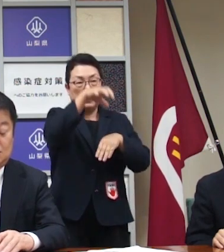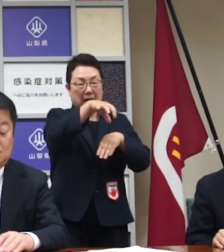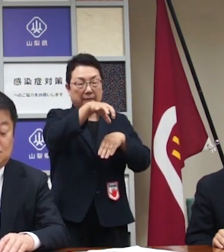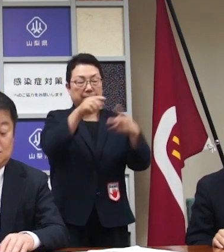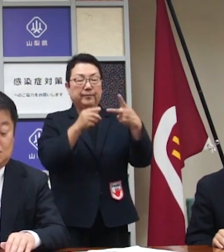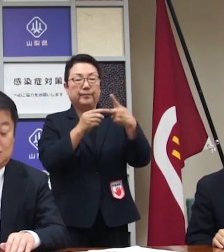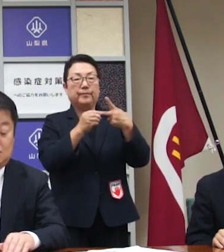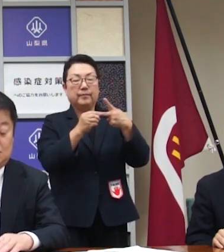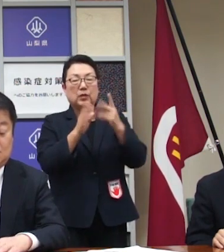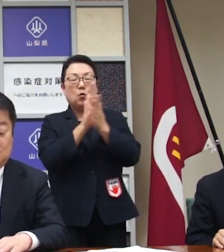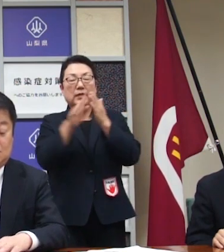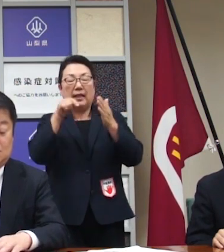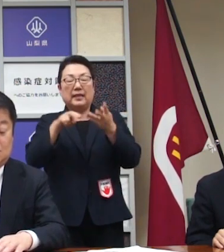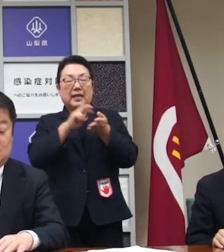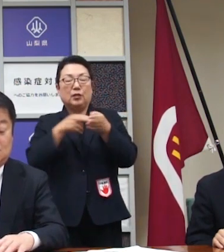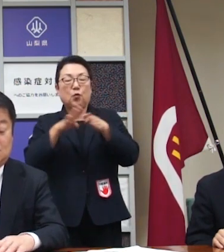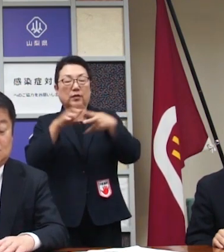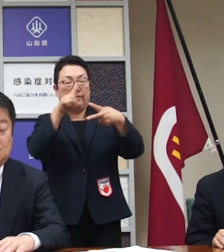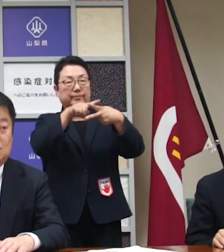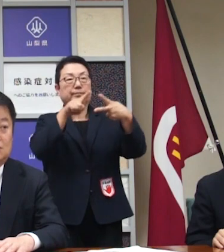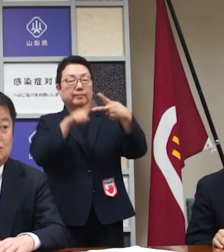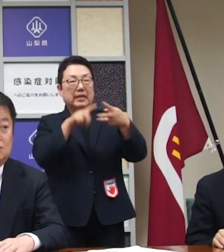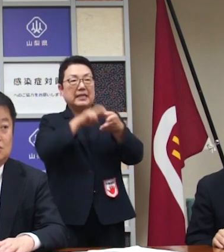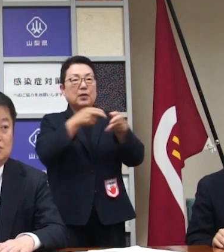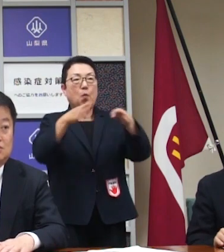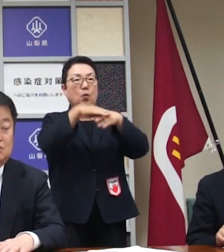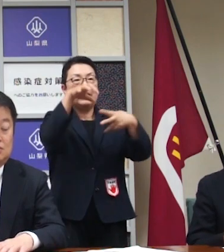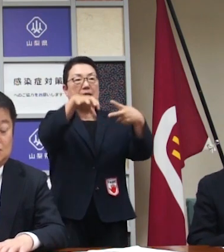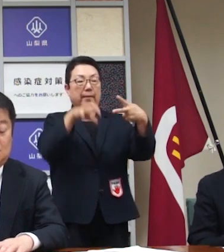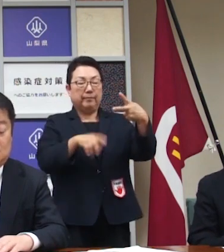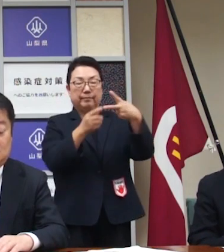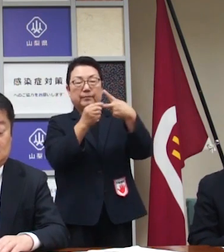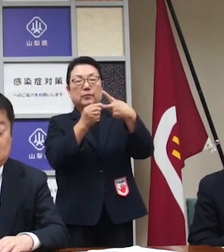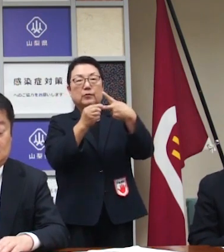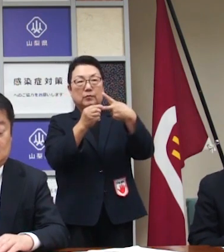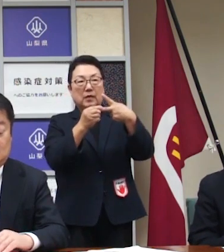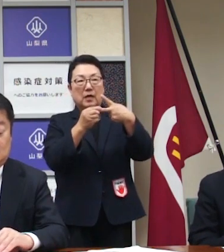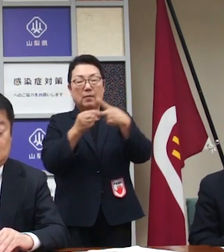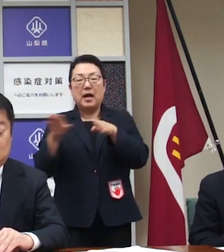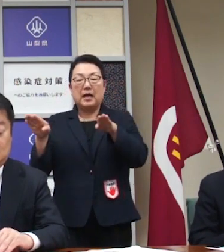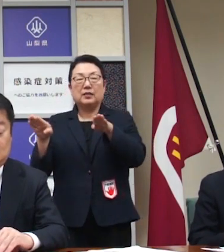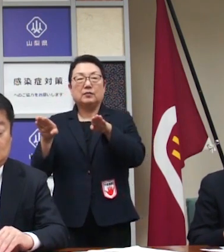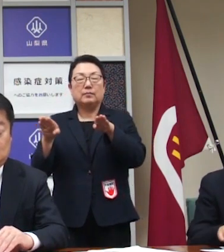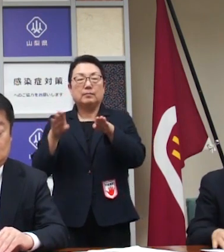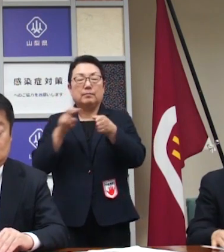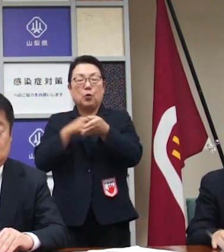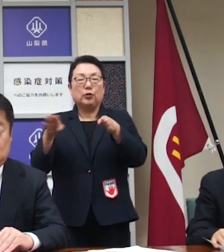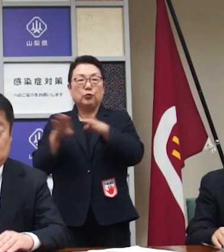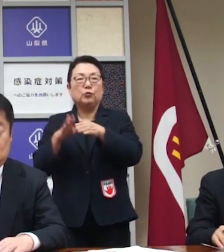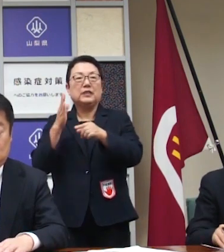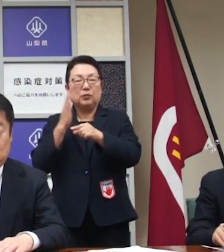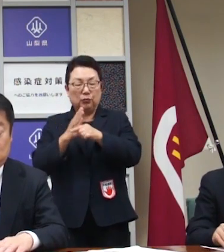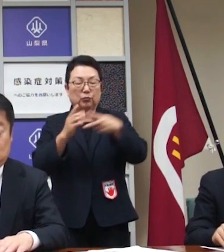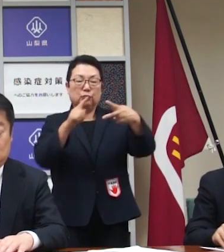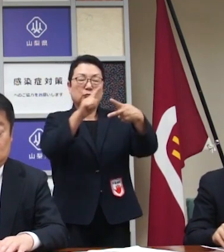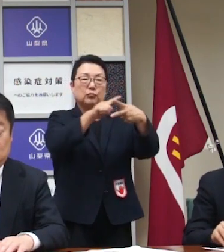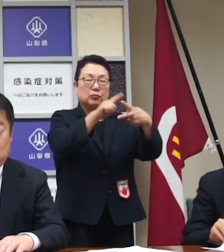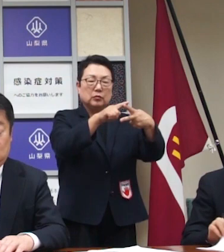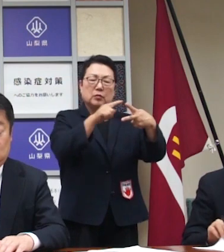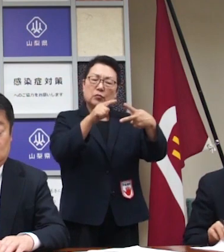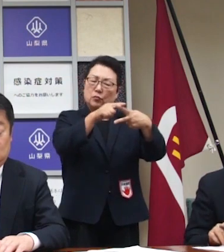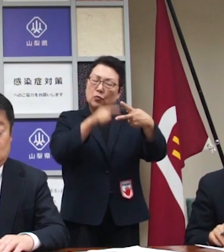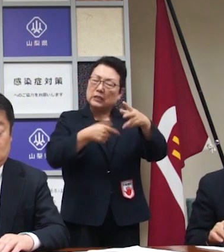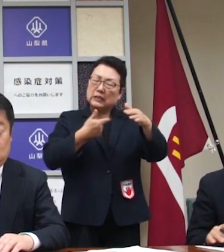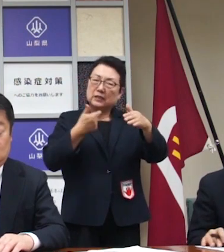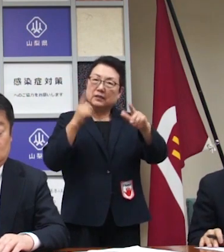2のこの山梨県内の医療機関、こちらの2の方は休止中ということなんですが、大きな違いというと何があるんです